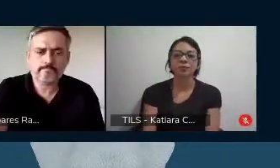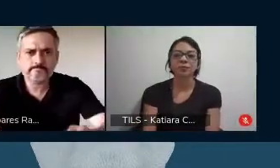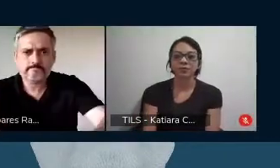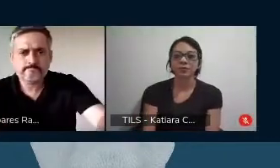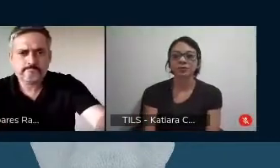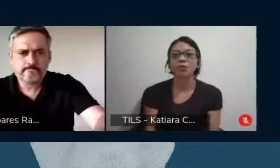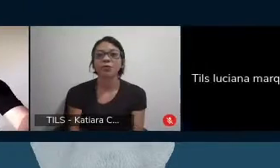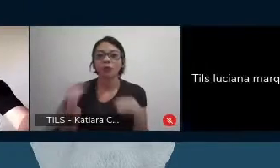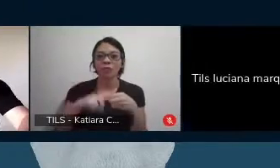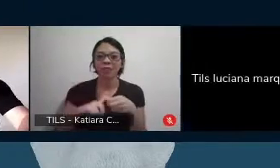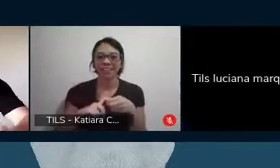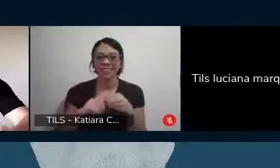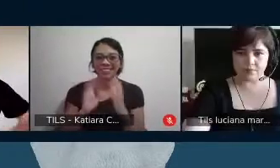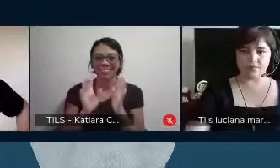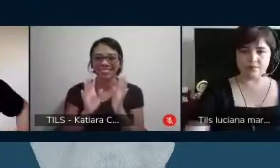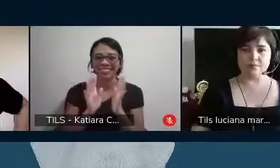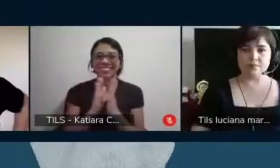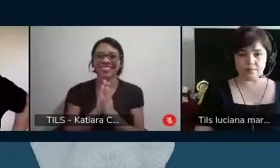Voltei.